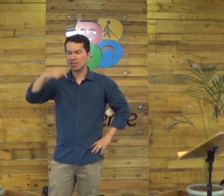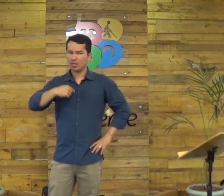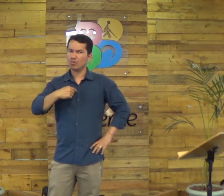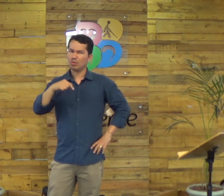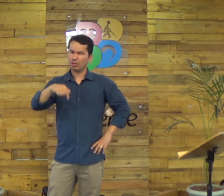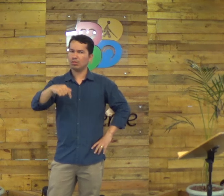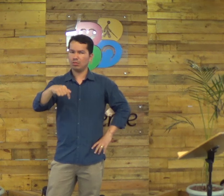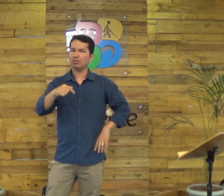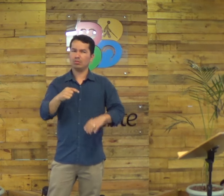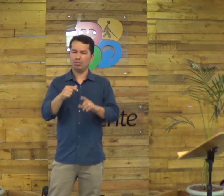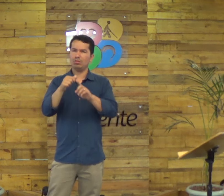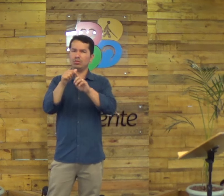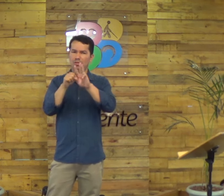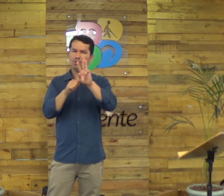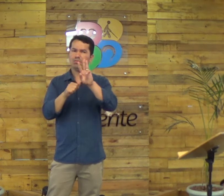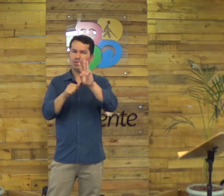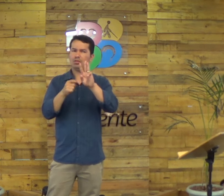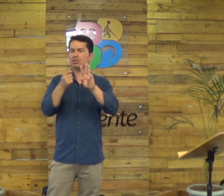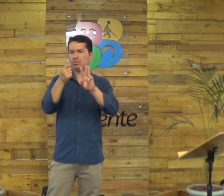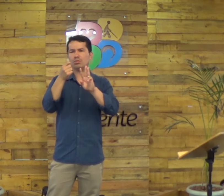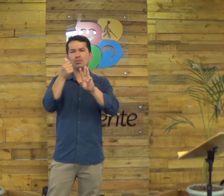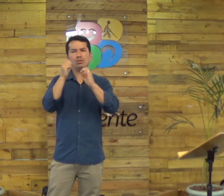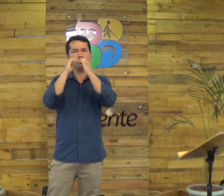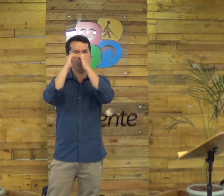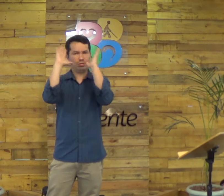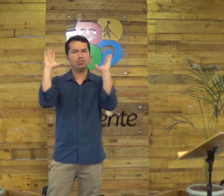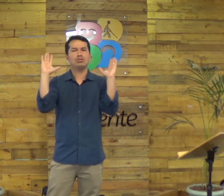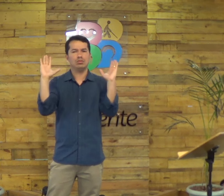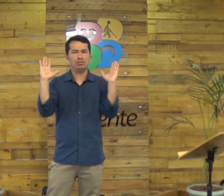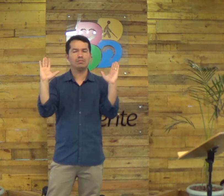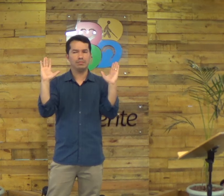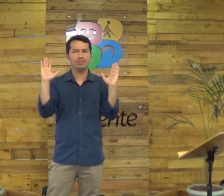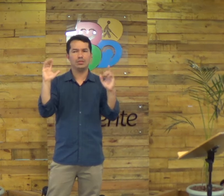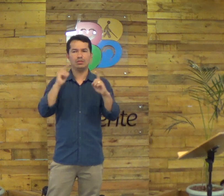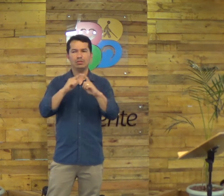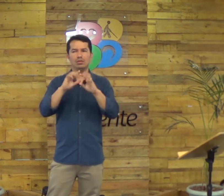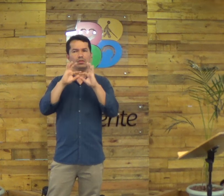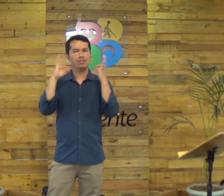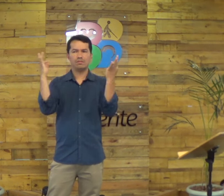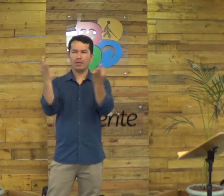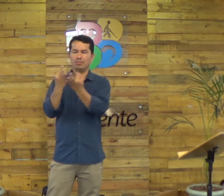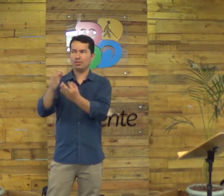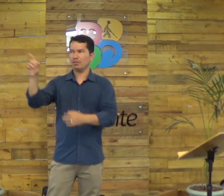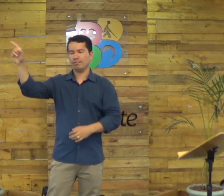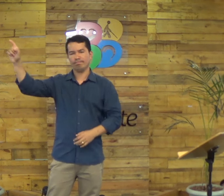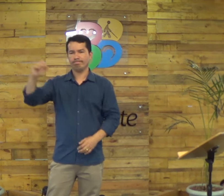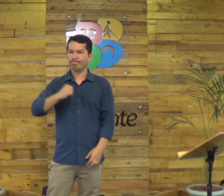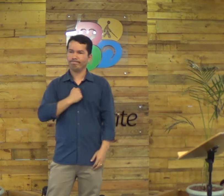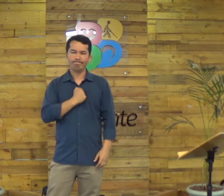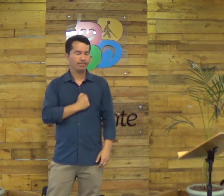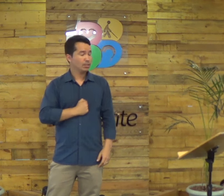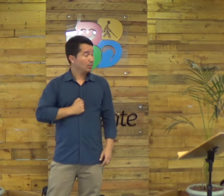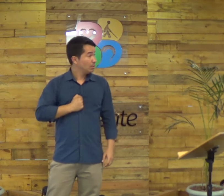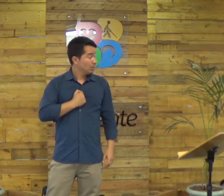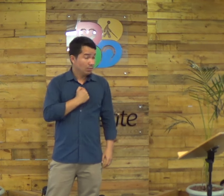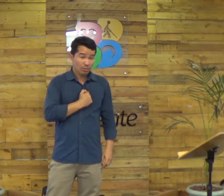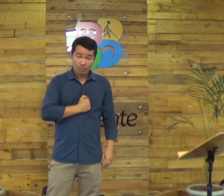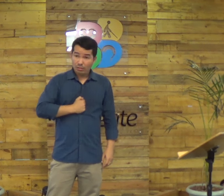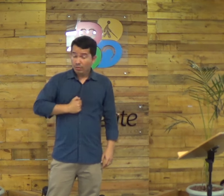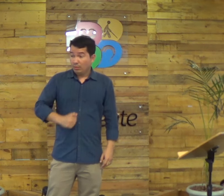O Pascoal, é, eu fiquei as três meses de experiência, né, eu gosto de desistir, de verdade, porque a minha família estava lá longe, eu estava